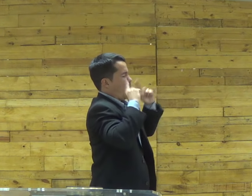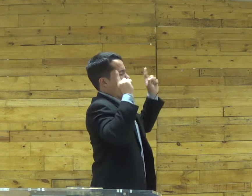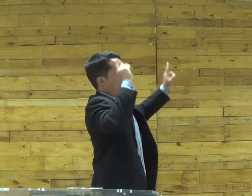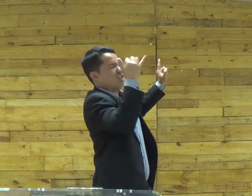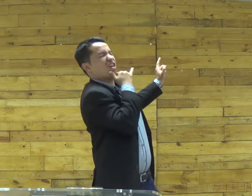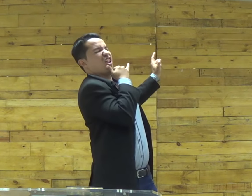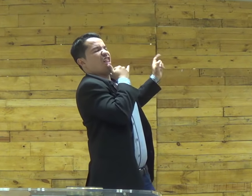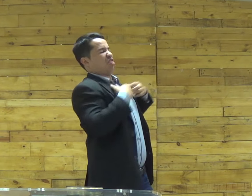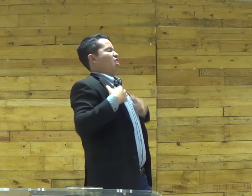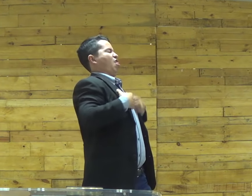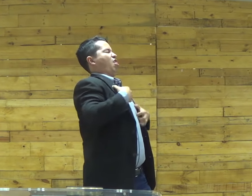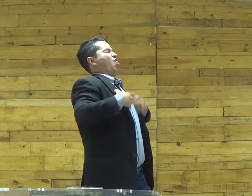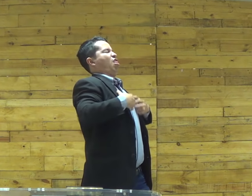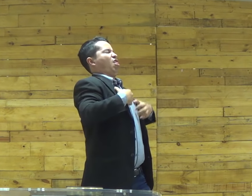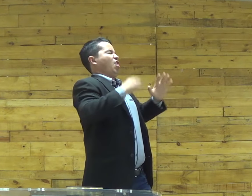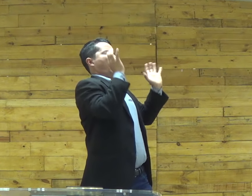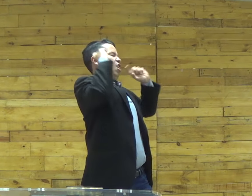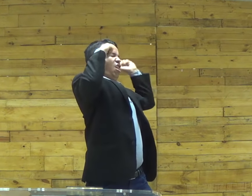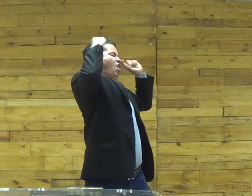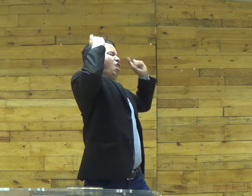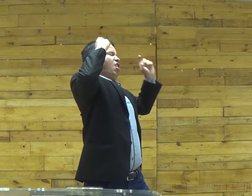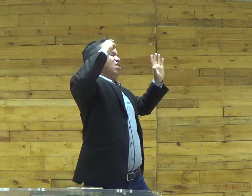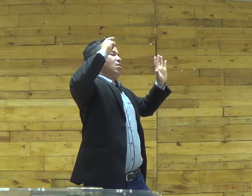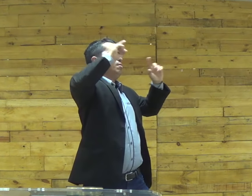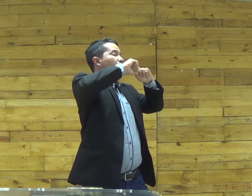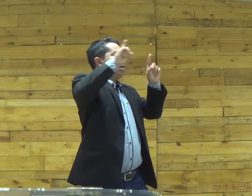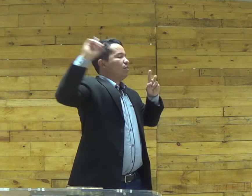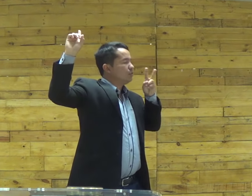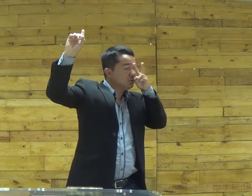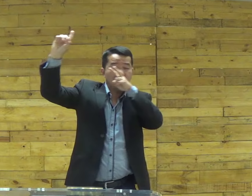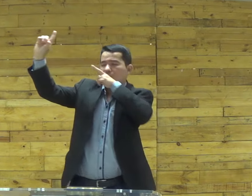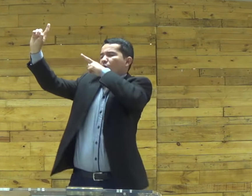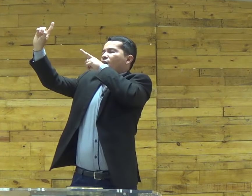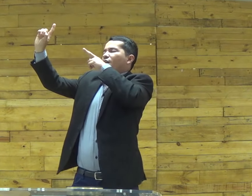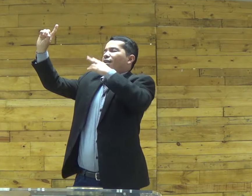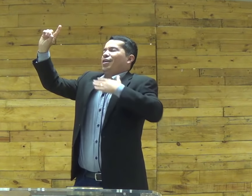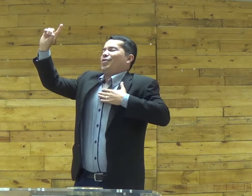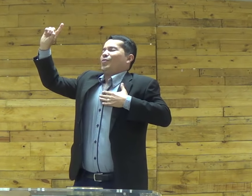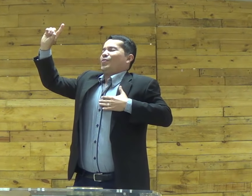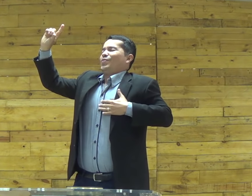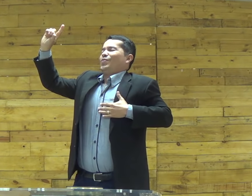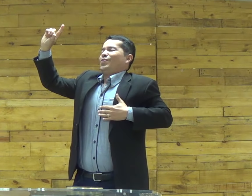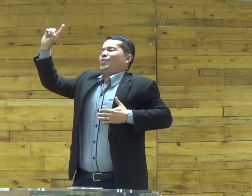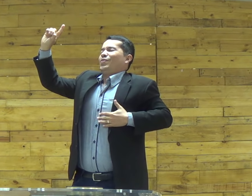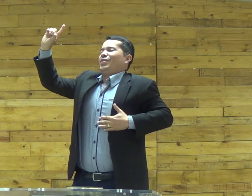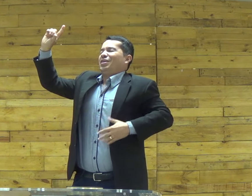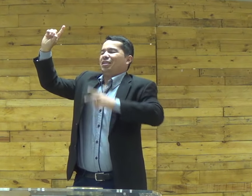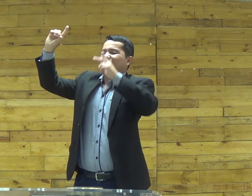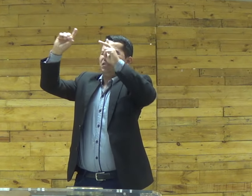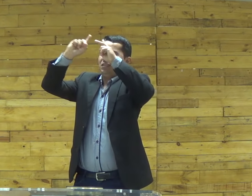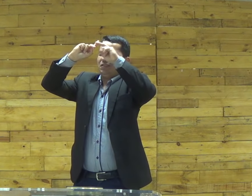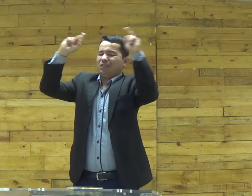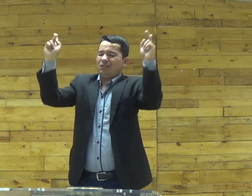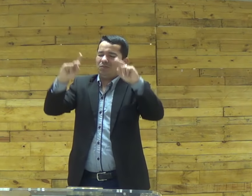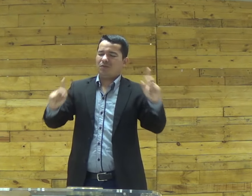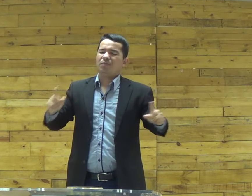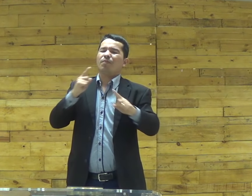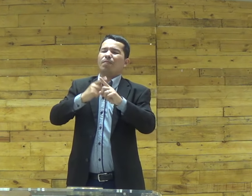acaba perdendo o foco, Deus começa a reclamar e a angústia vem, a preocupação vem, mas que eles mantenham os olhos vivos em Deus. Eles